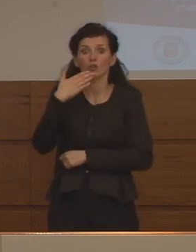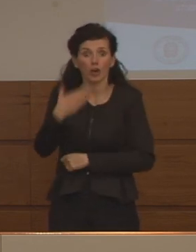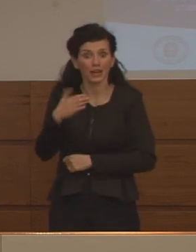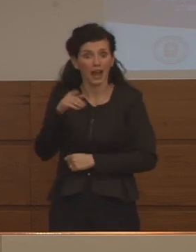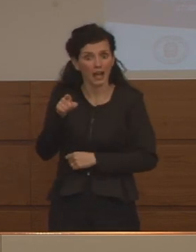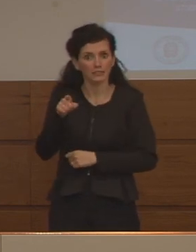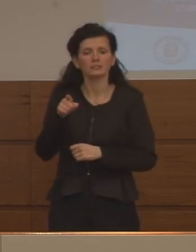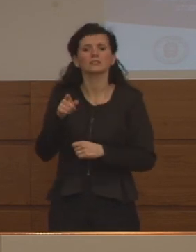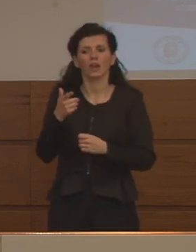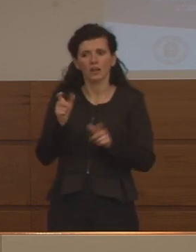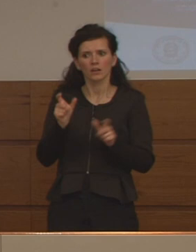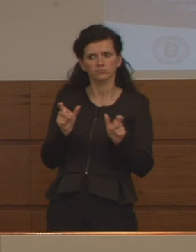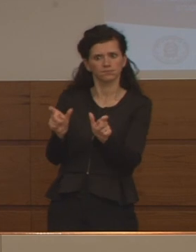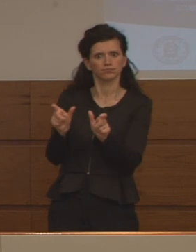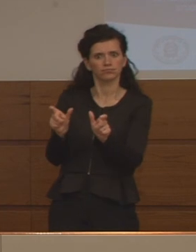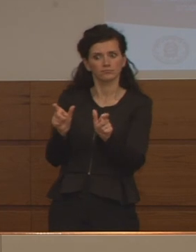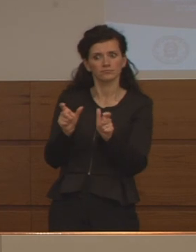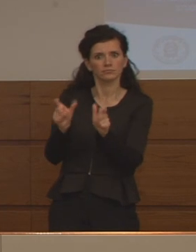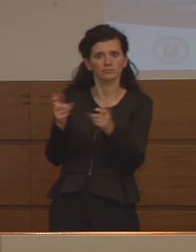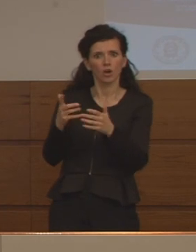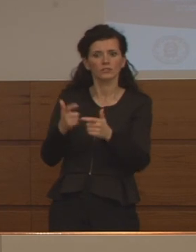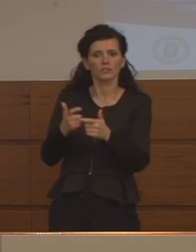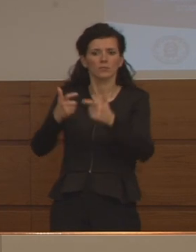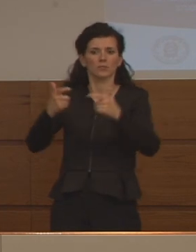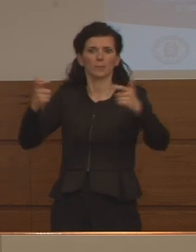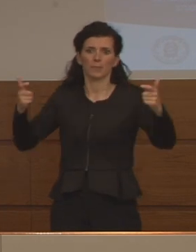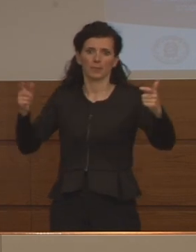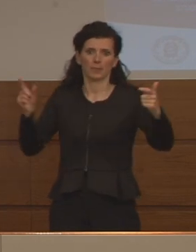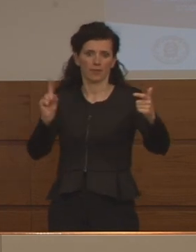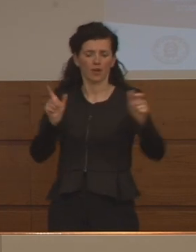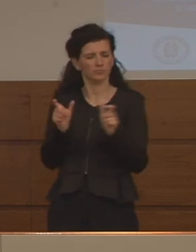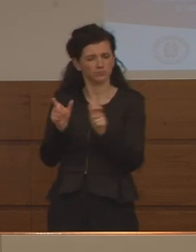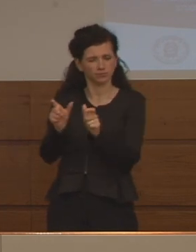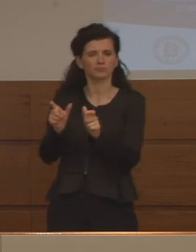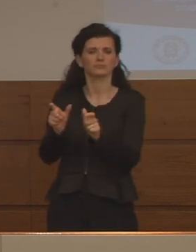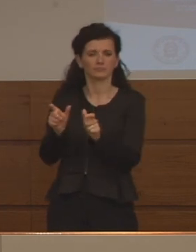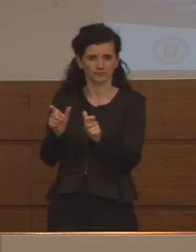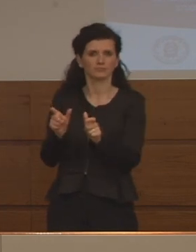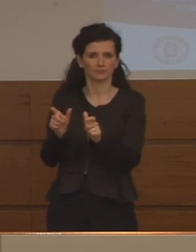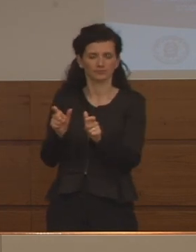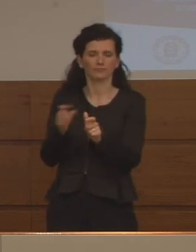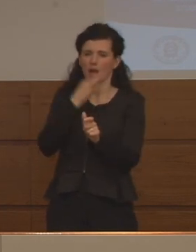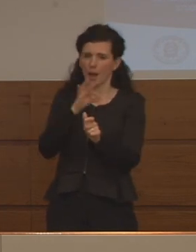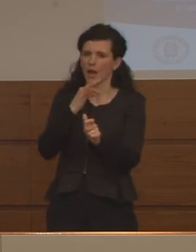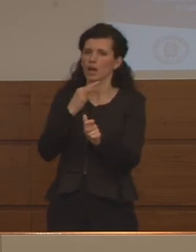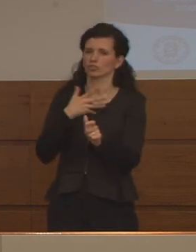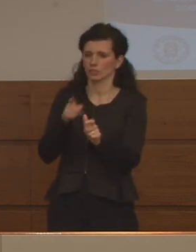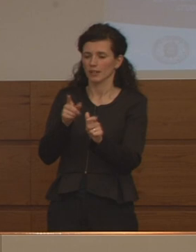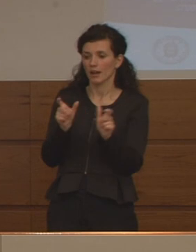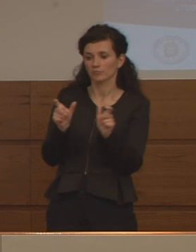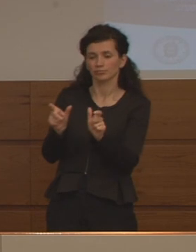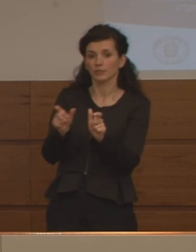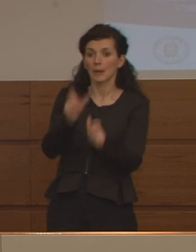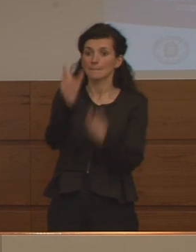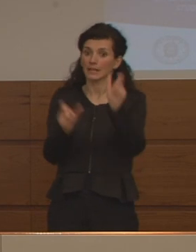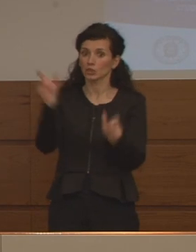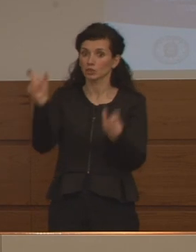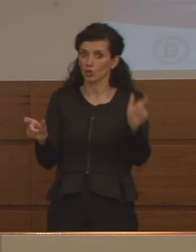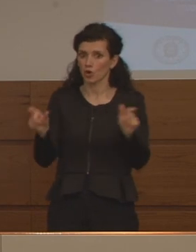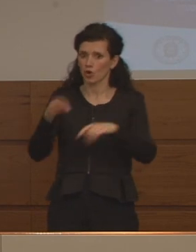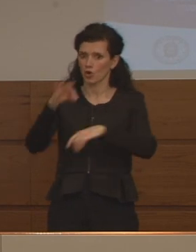contenere una crescita importante del numero di soggetti infetti del